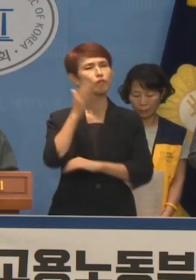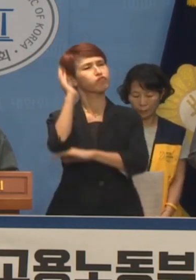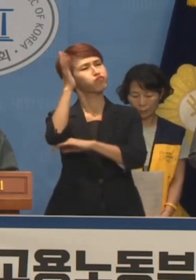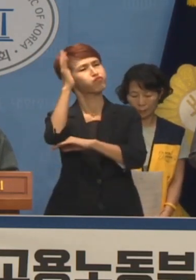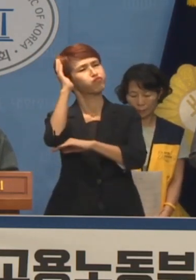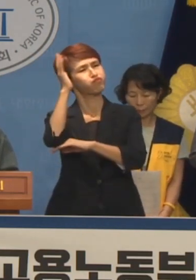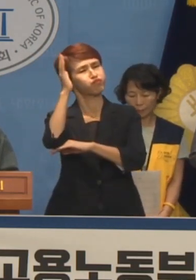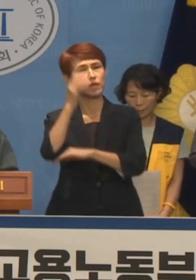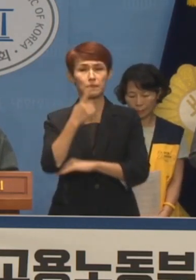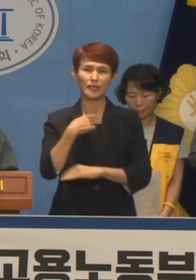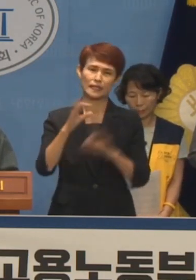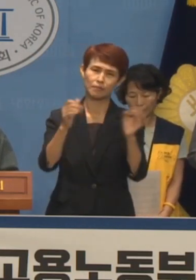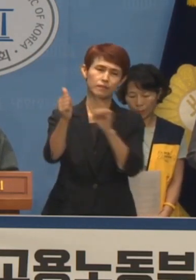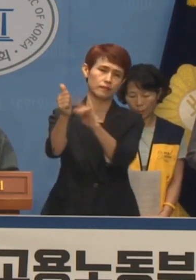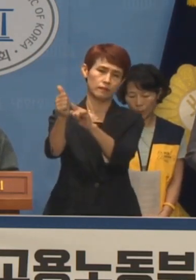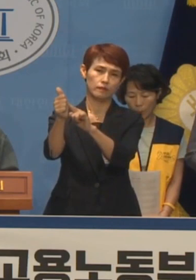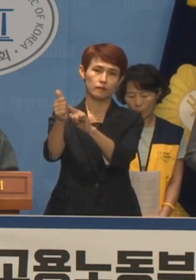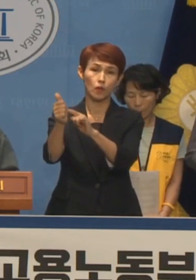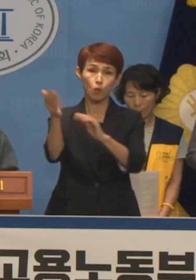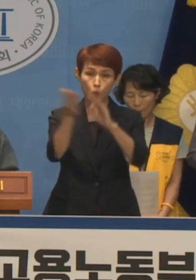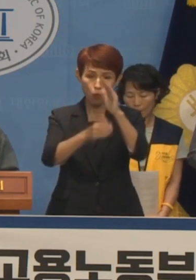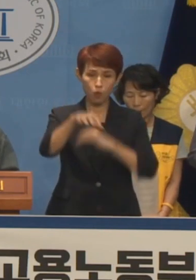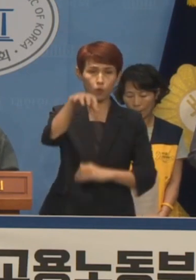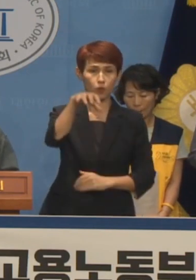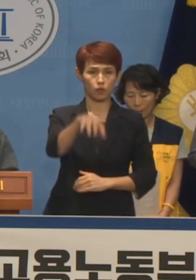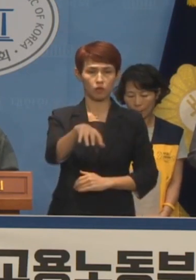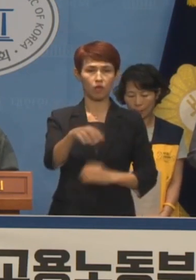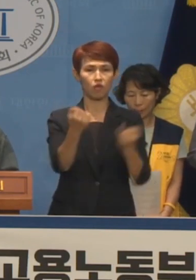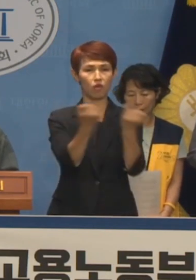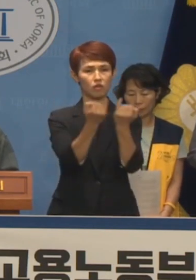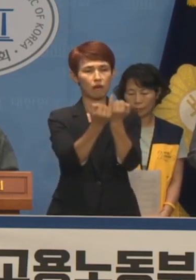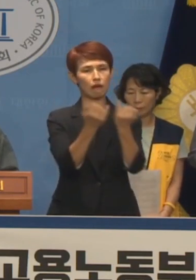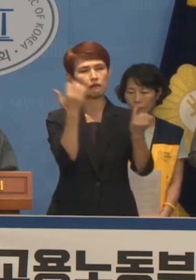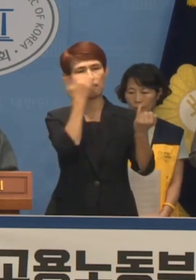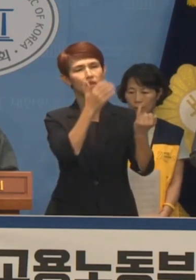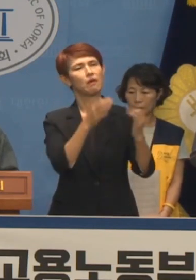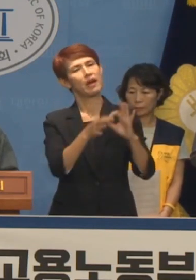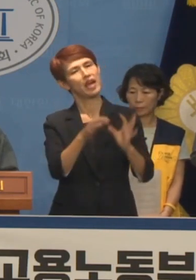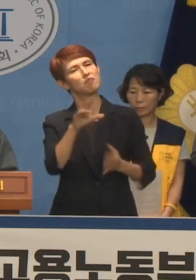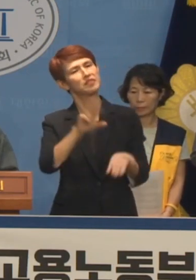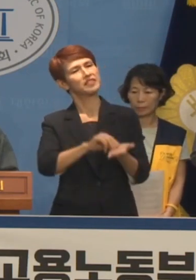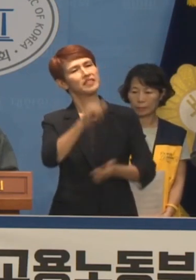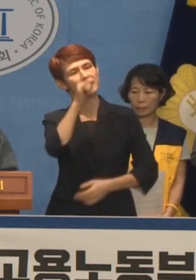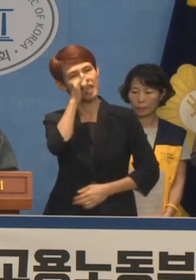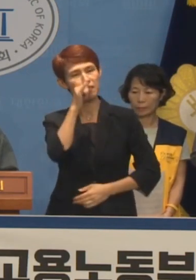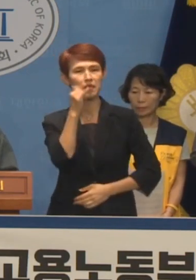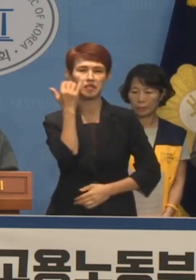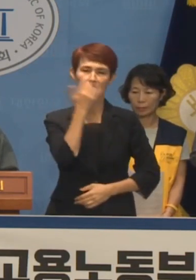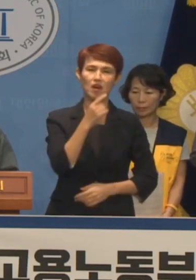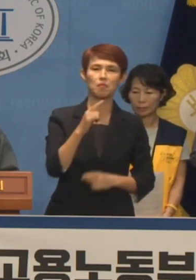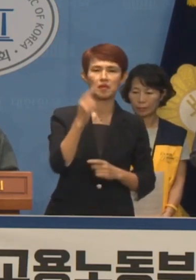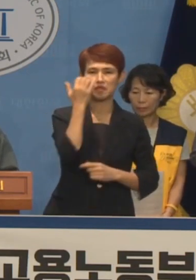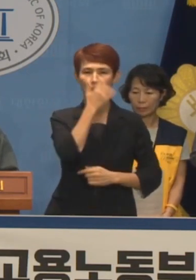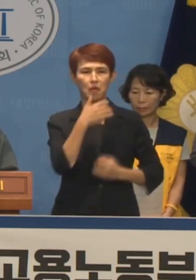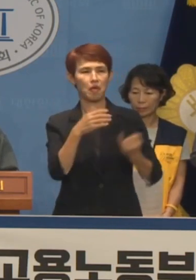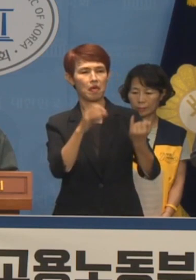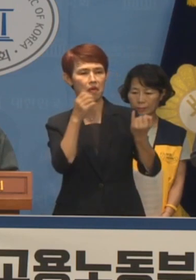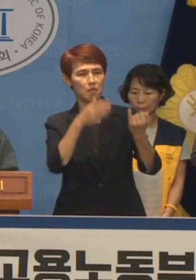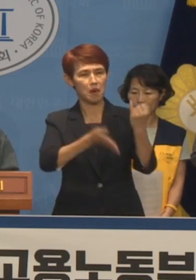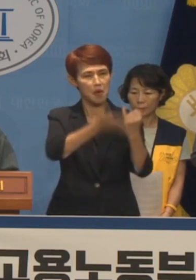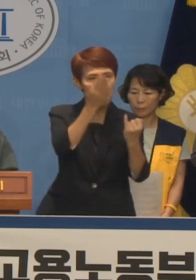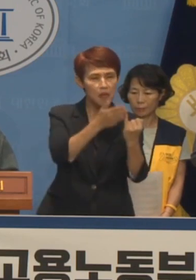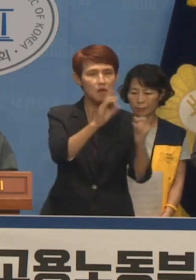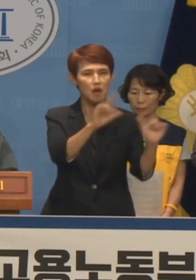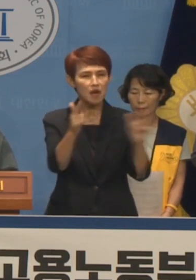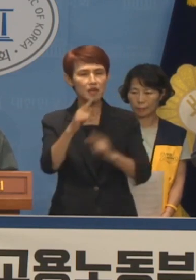쏟아져 나왔습니다. 공적인 장소에서 여성을 성적 대상화하며 외모 평가와 성희롱, 여성 비하 발언으로